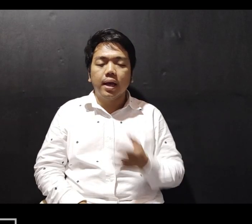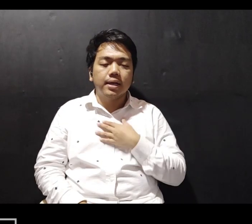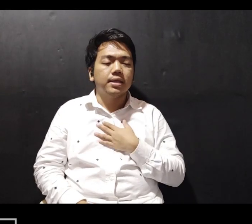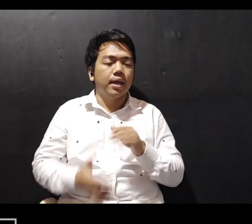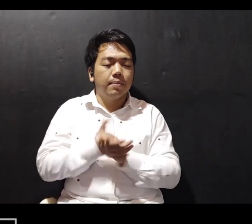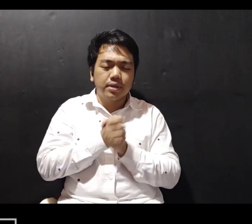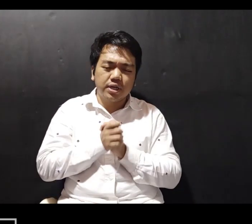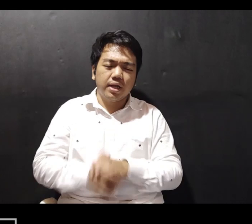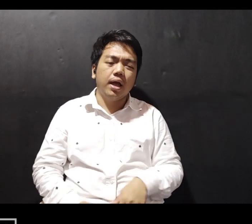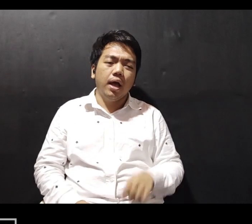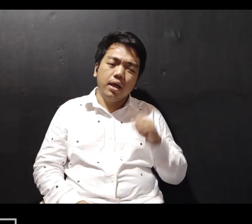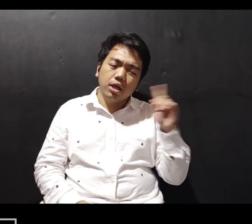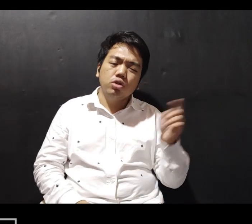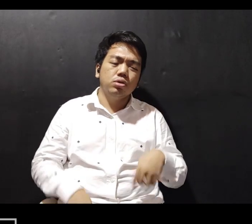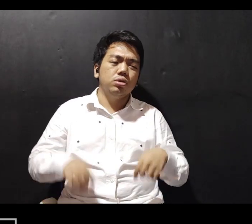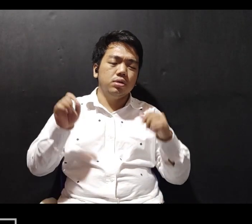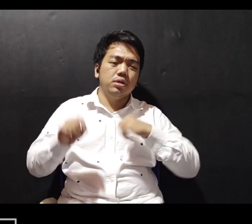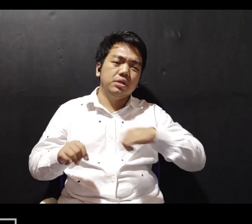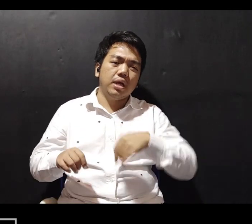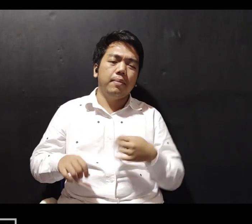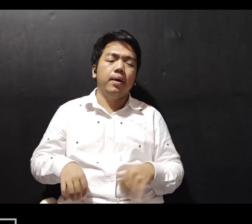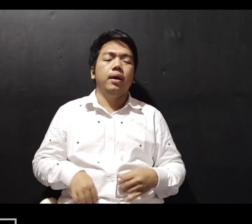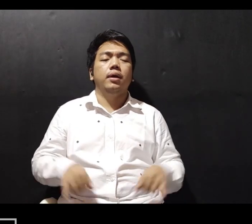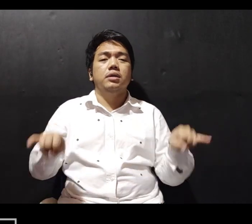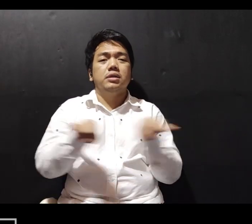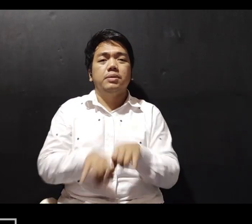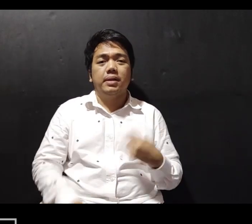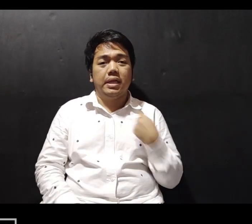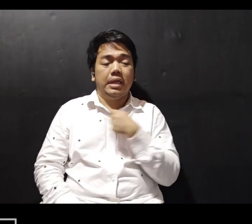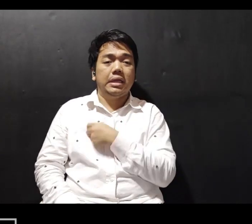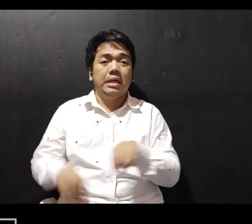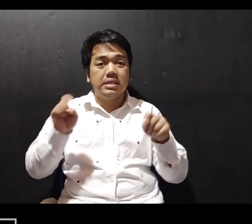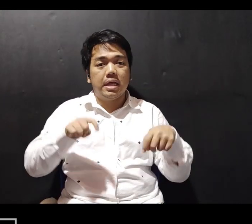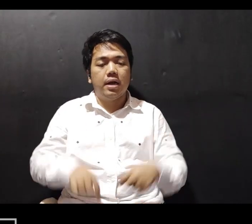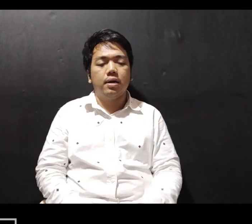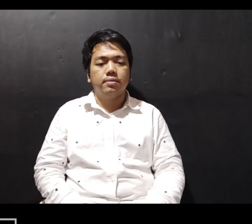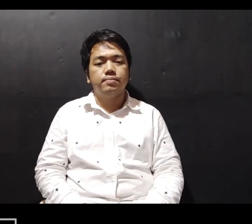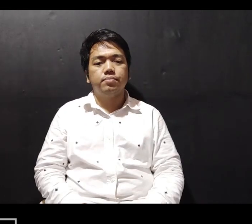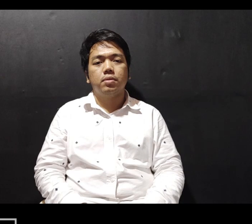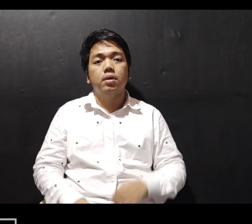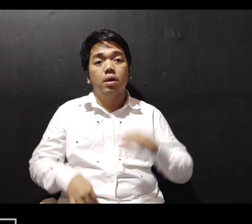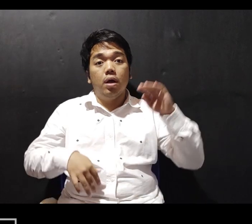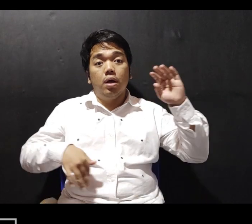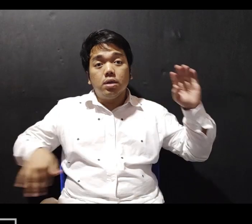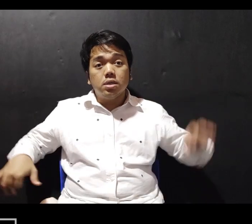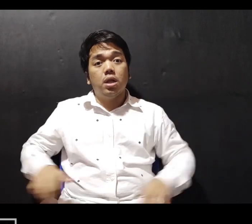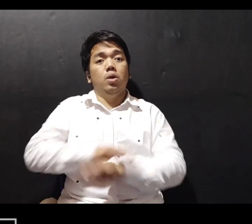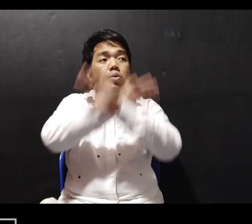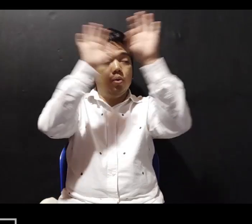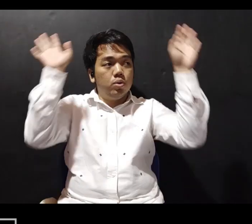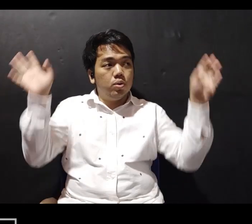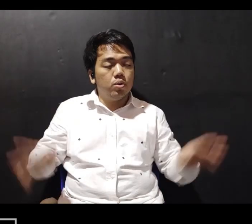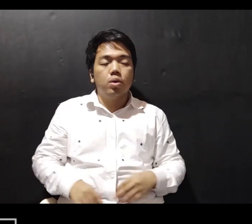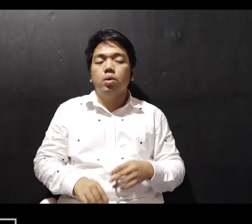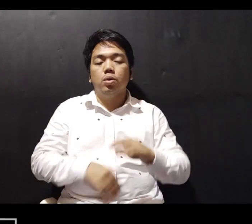mengingatkan kita pada saat ini. Seluruh dunia kita sedang menanggung penderitaan yang sama. Bagaimana kita dapat menjaga hati kita? Yang pertama